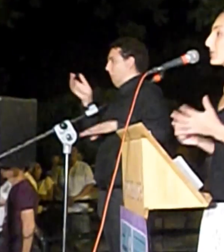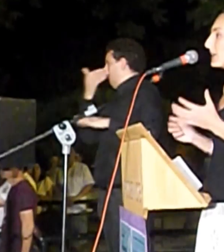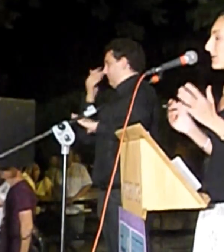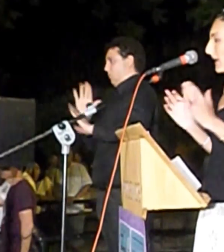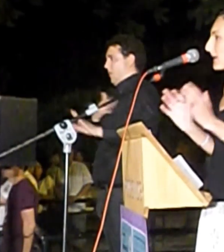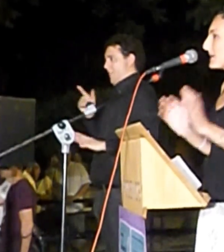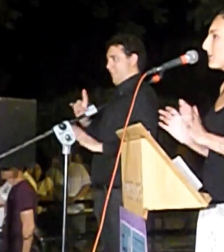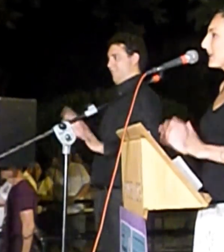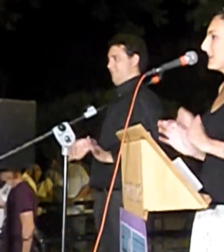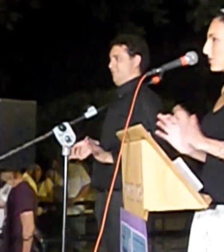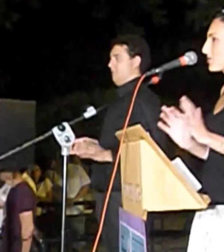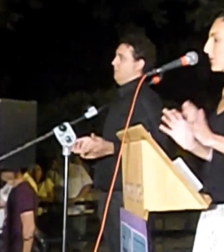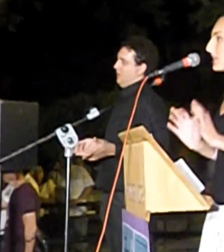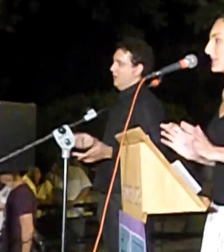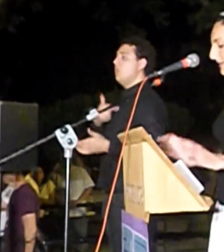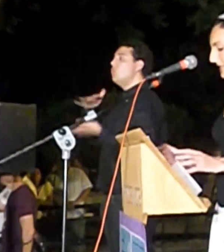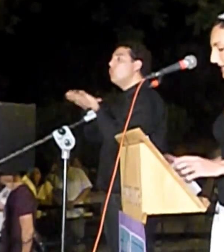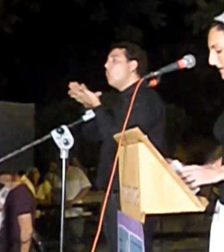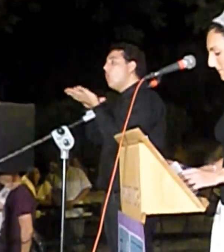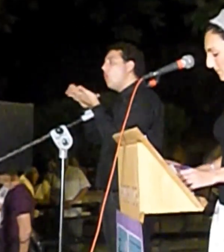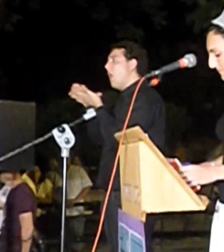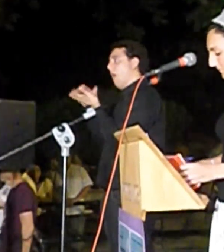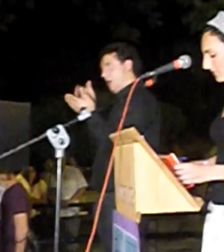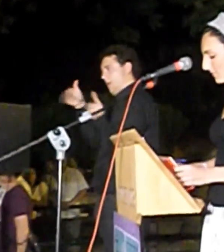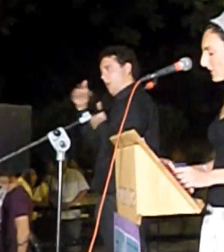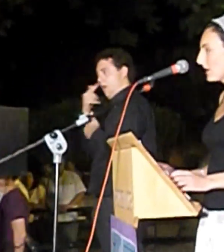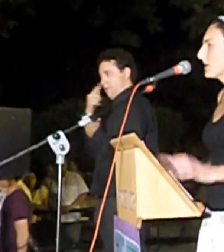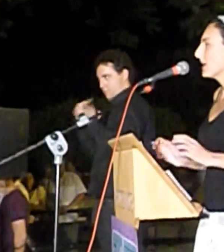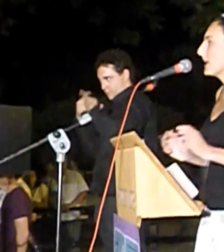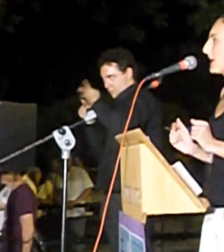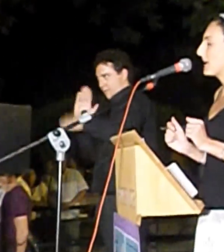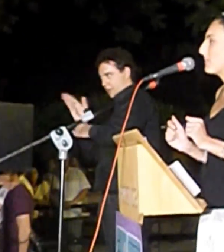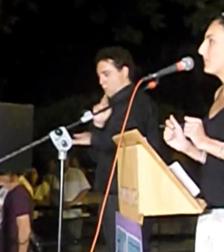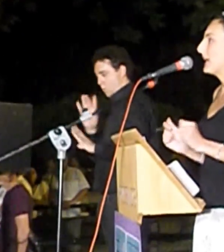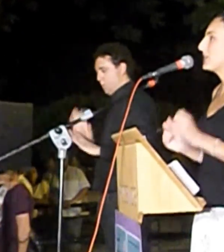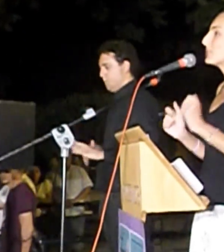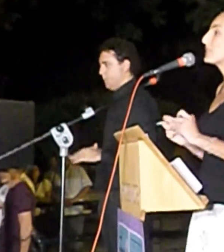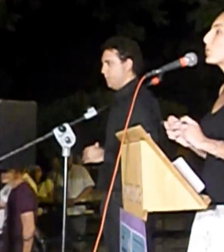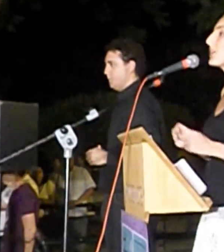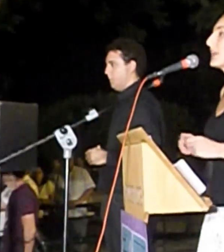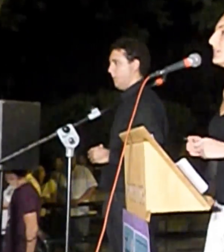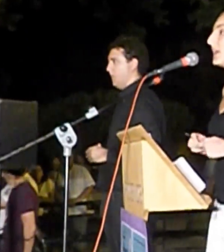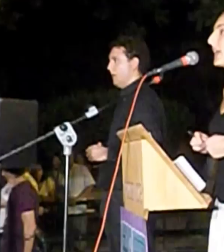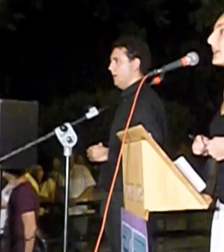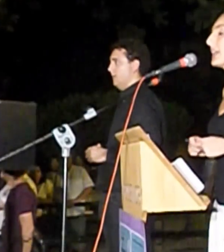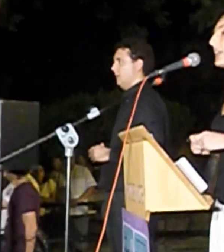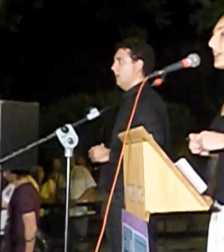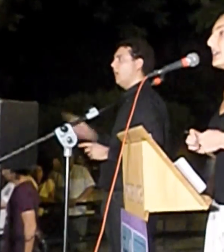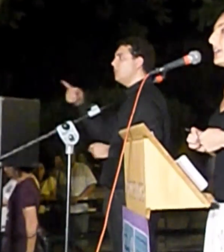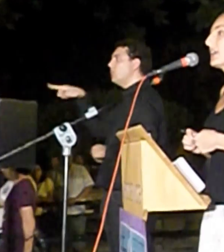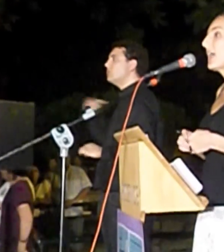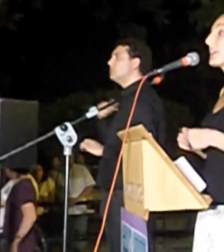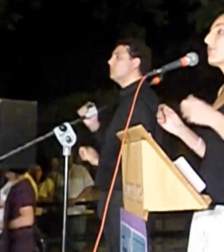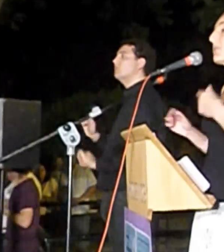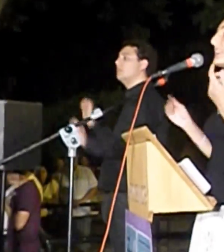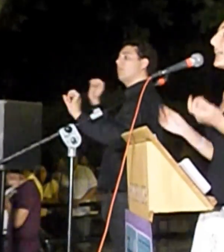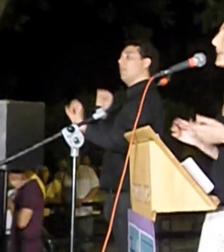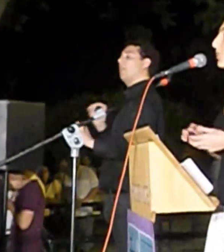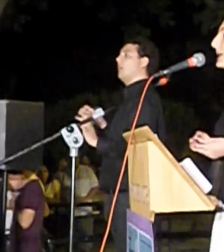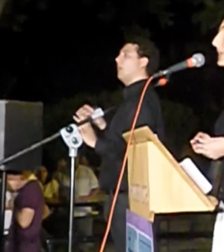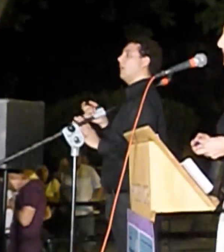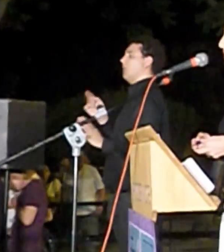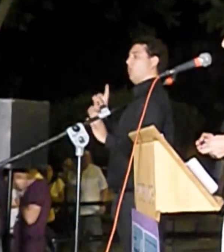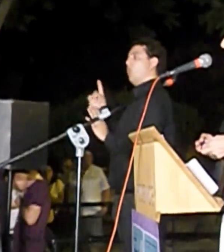estas ahora voy a hablar de las consecuencias que va a tener e ellos se escudan en que hay que